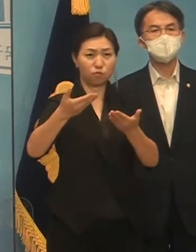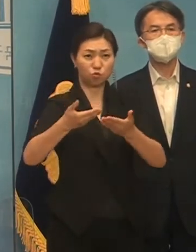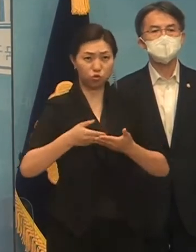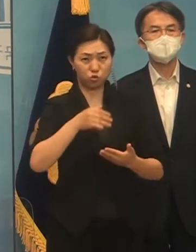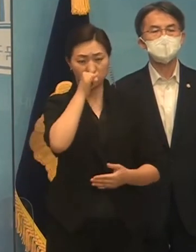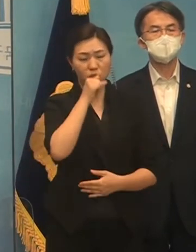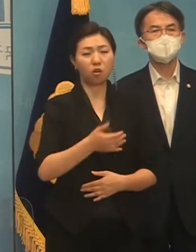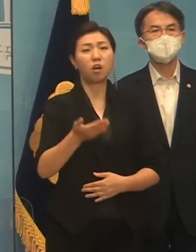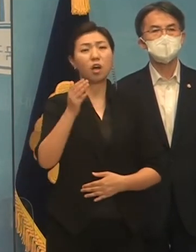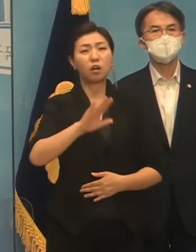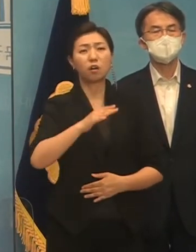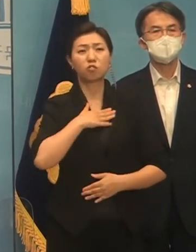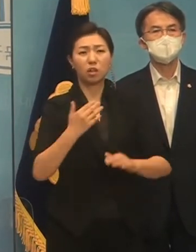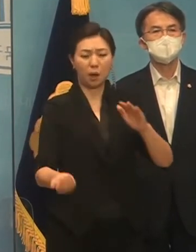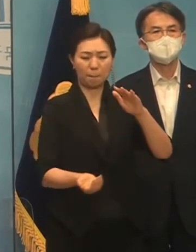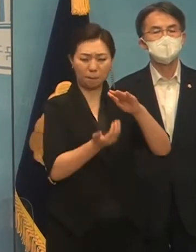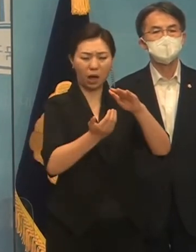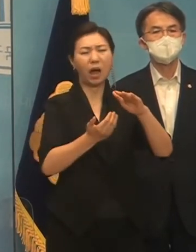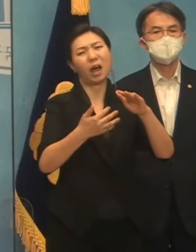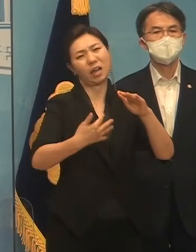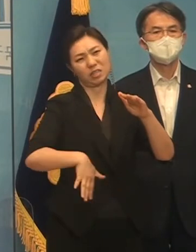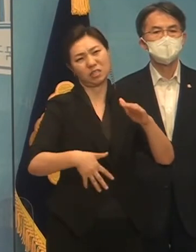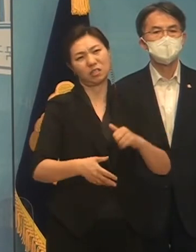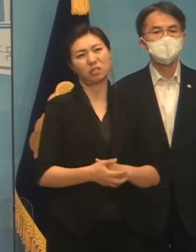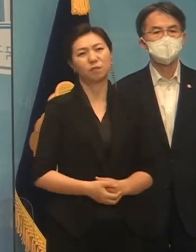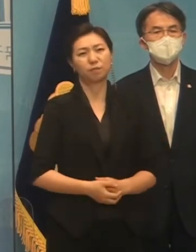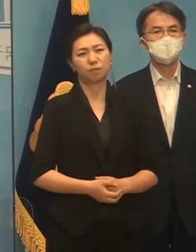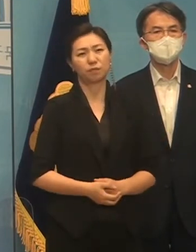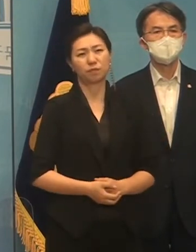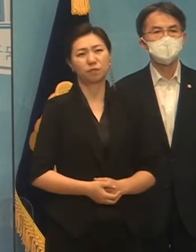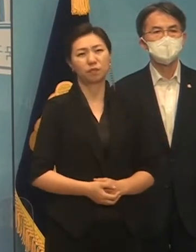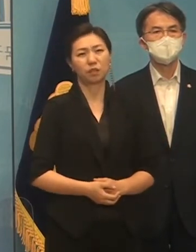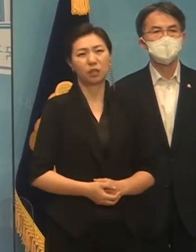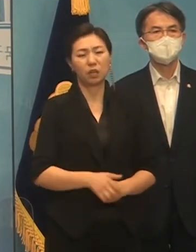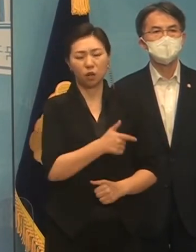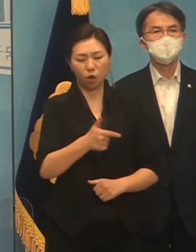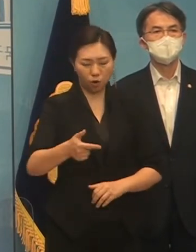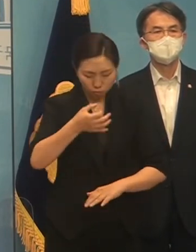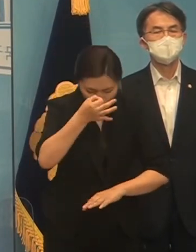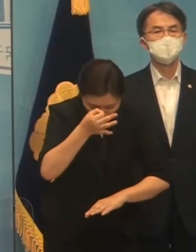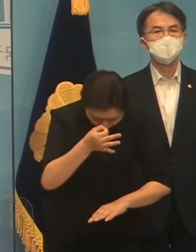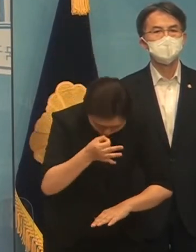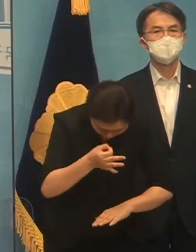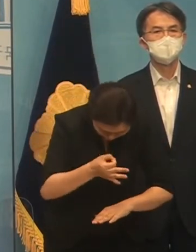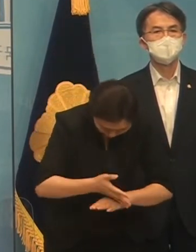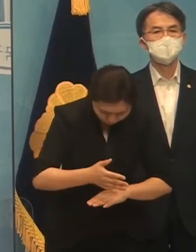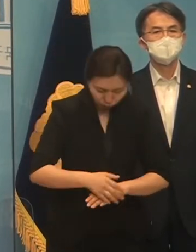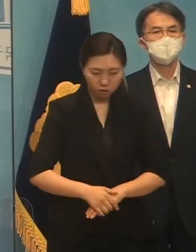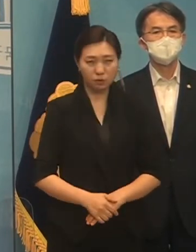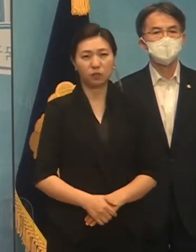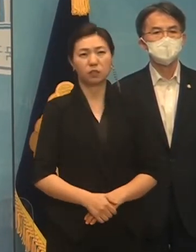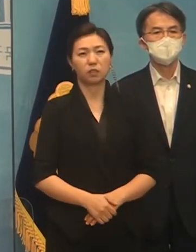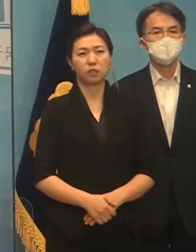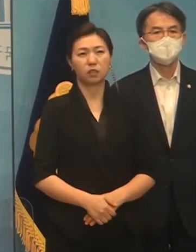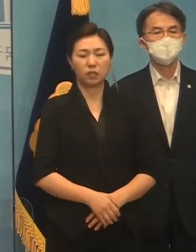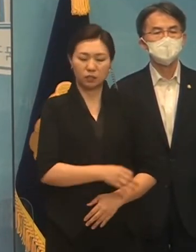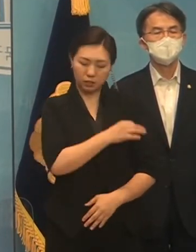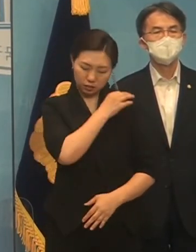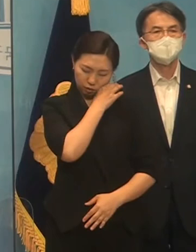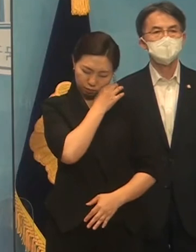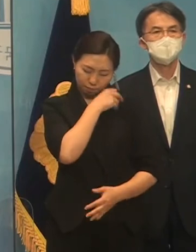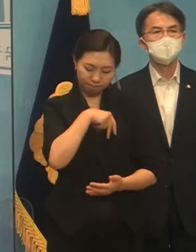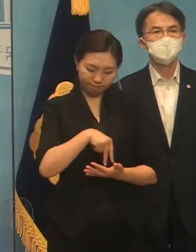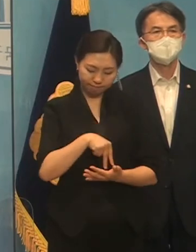우리가 해내지 못했습니다. 너무나 죄송합니다. 송구스럽기 짝이 없습니다. 그러면 이제 어떻게